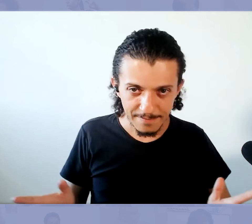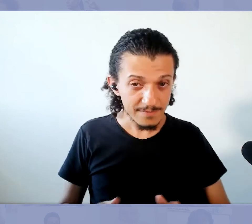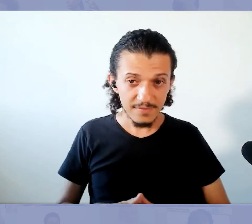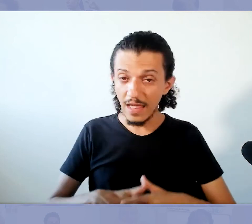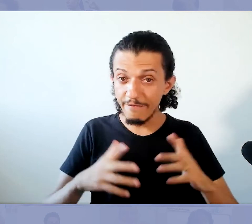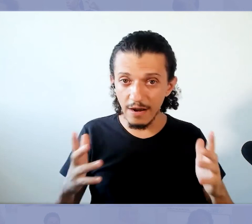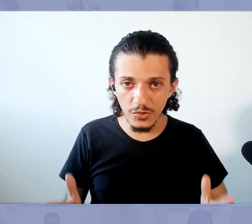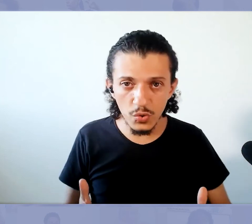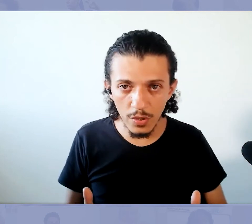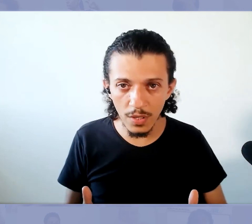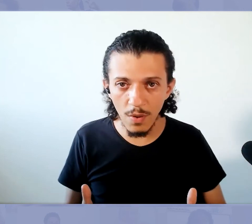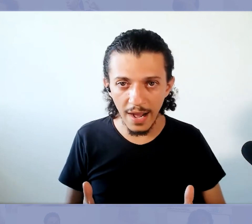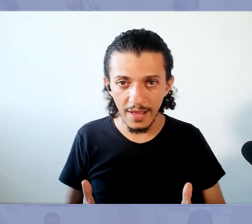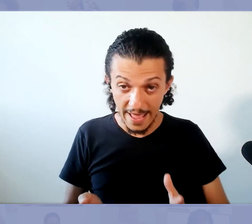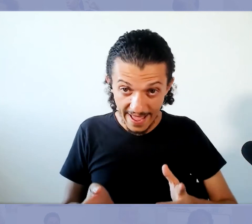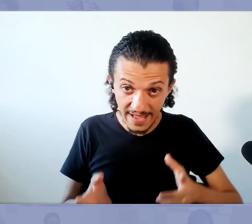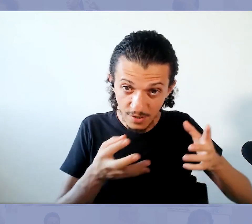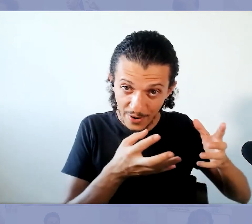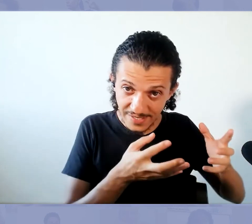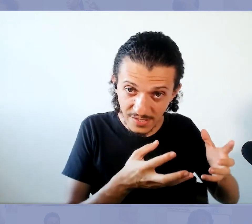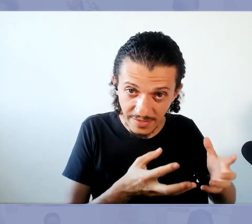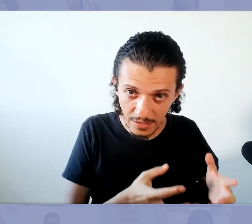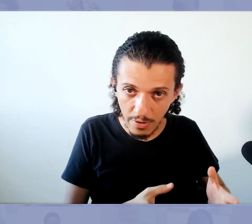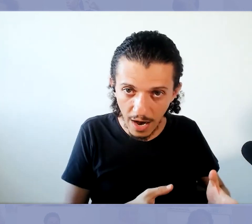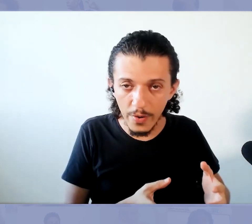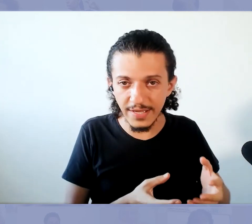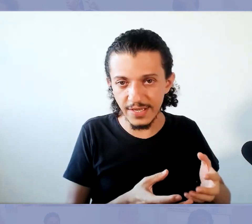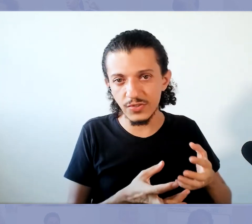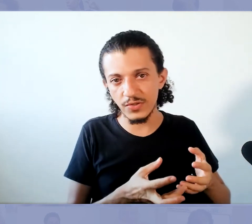tagarela falando de tudo enquanto há. Esse é